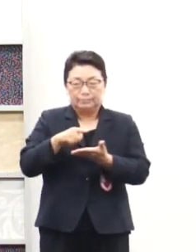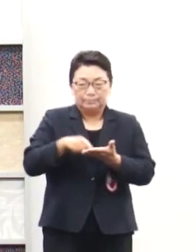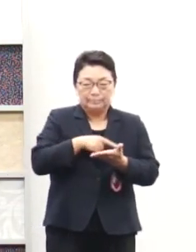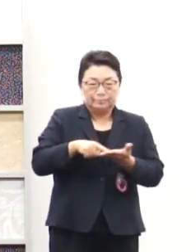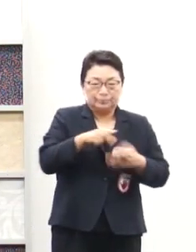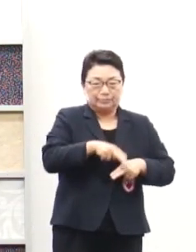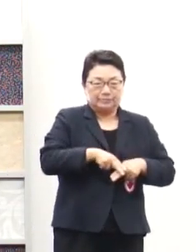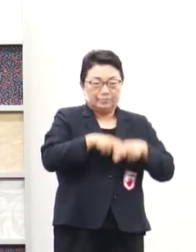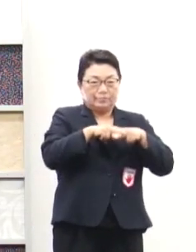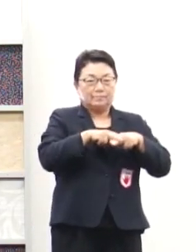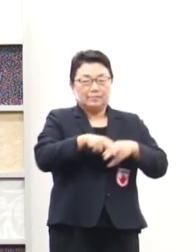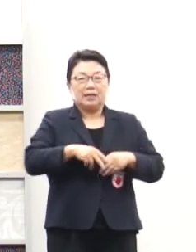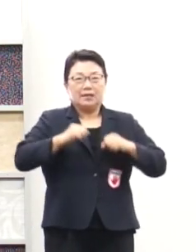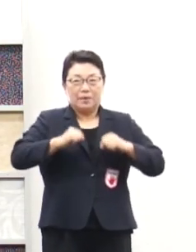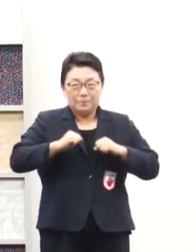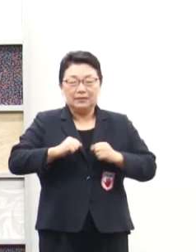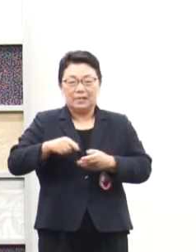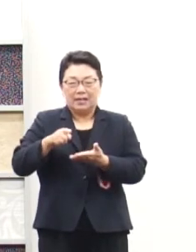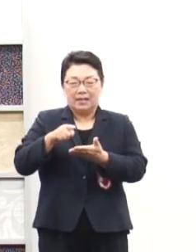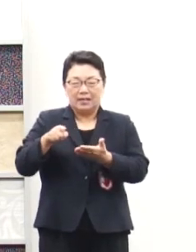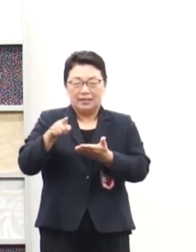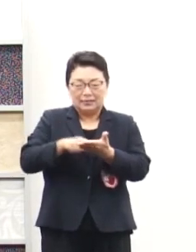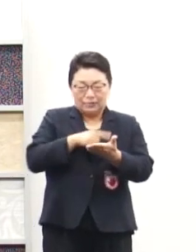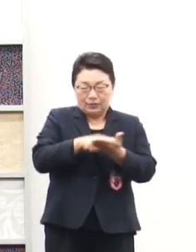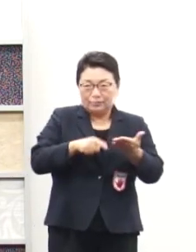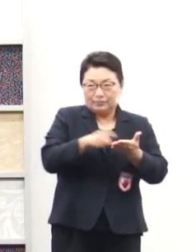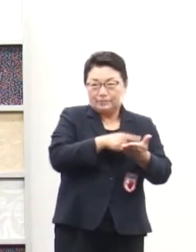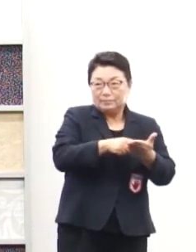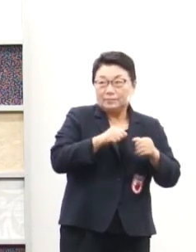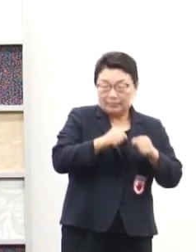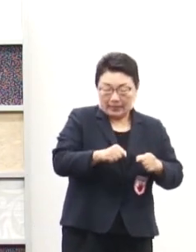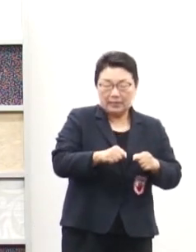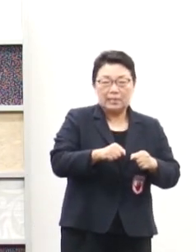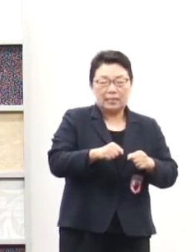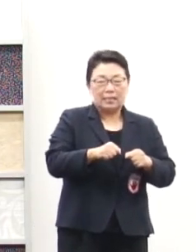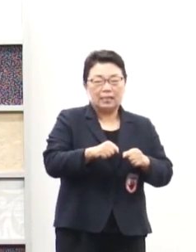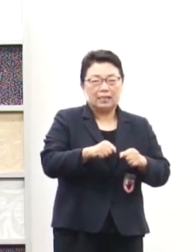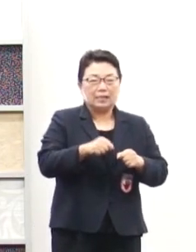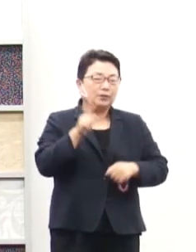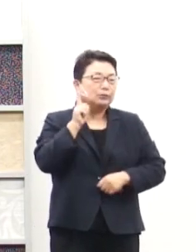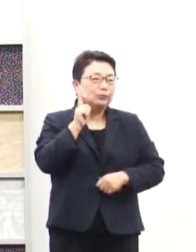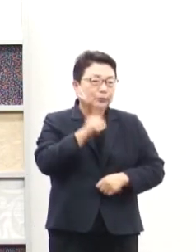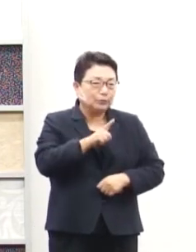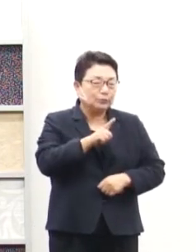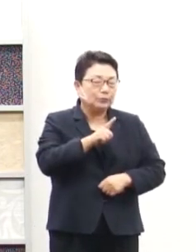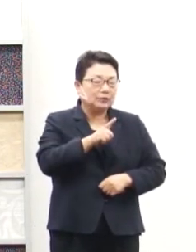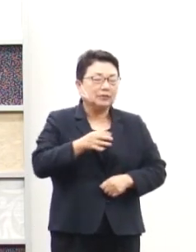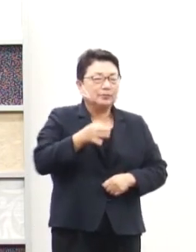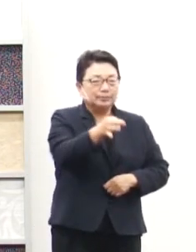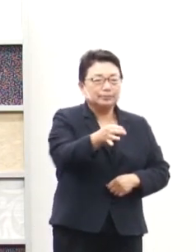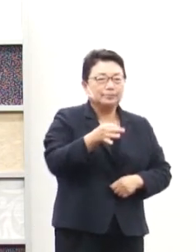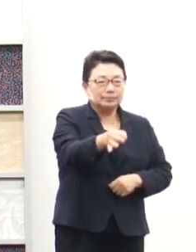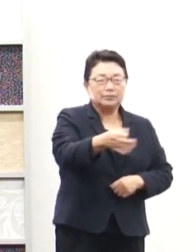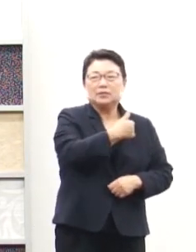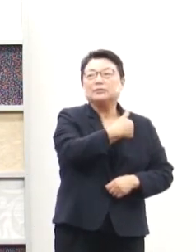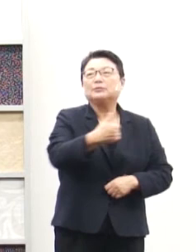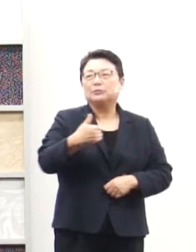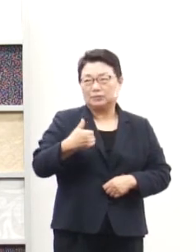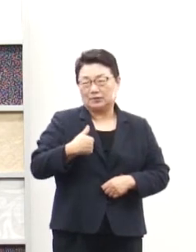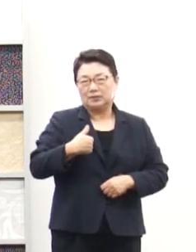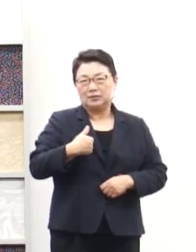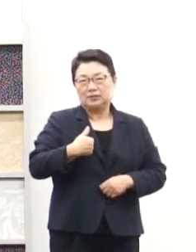するので、できるだけ頑張りますけれども、なんとか効率よく支払いできるよう